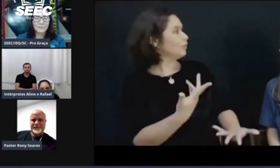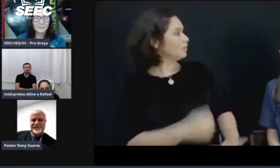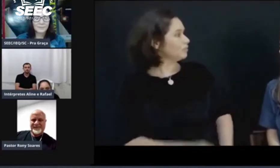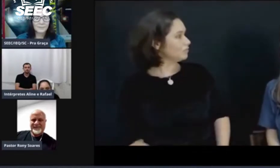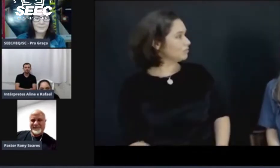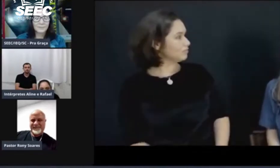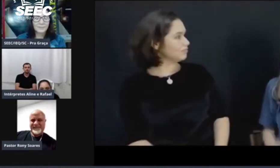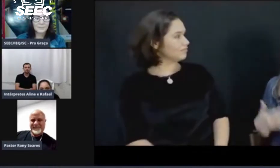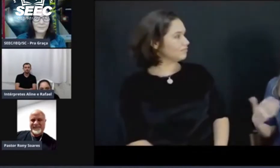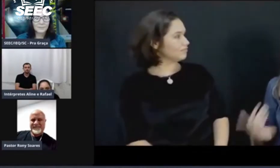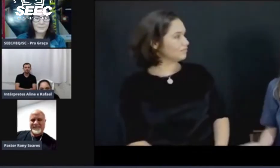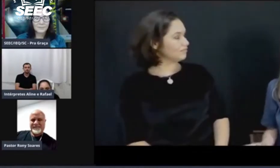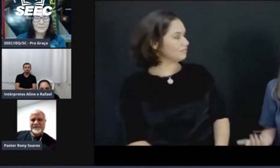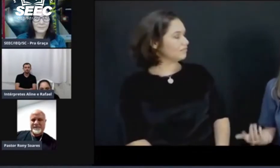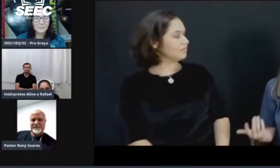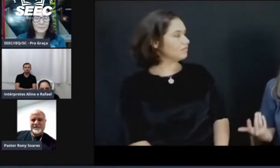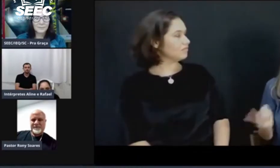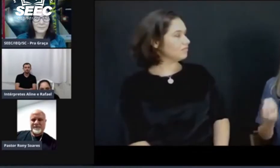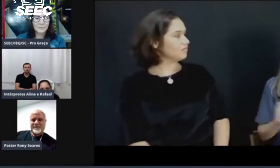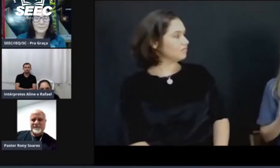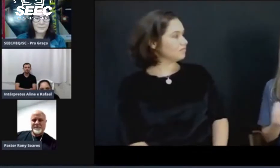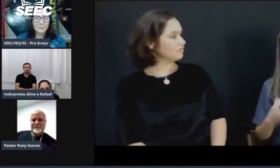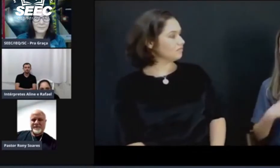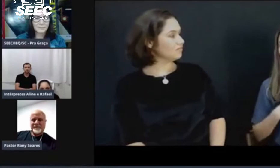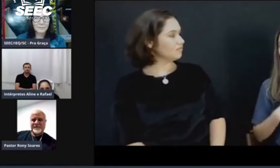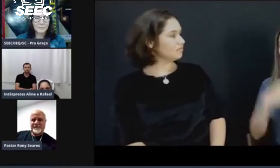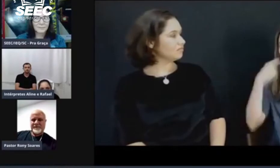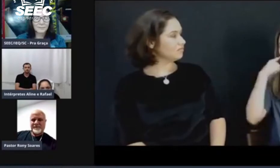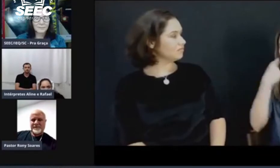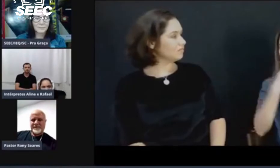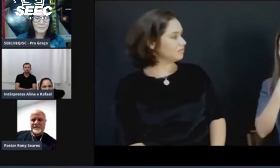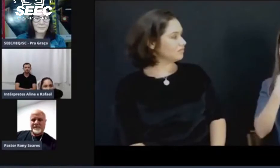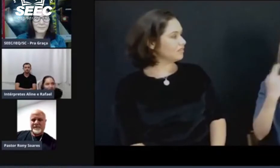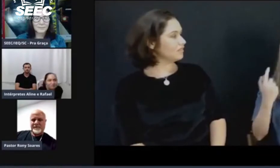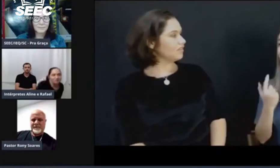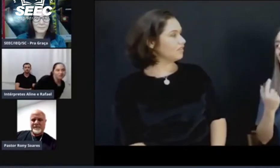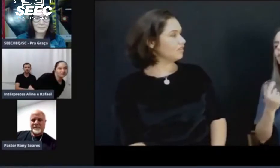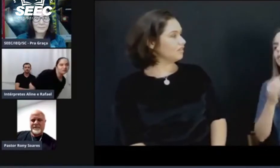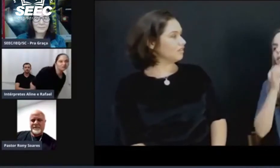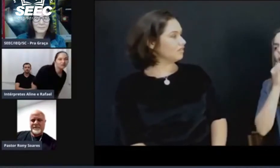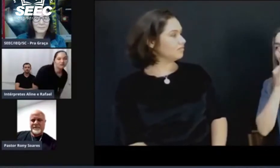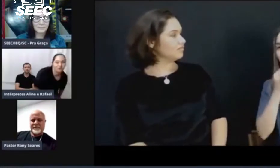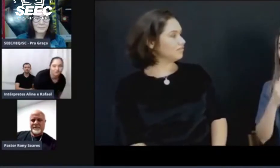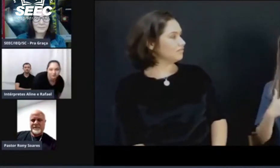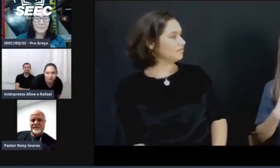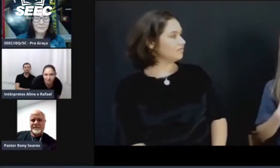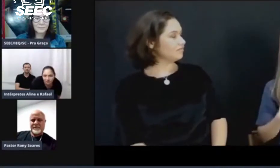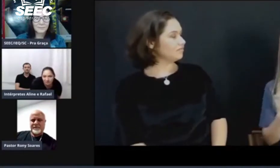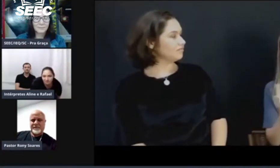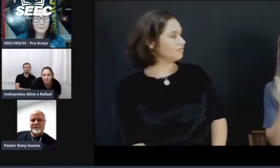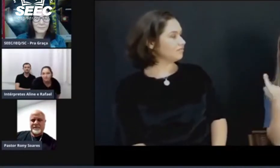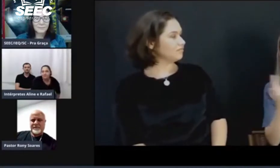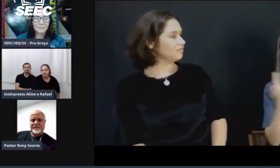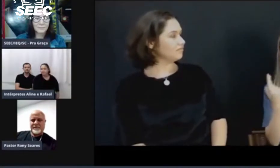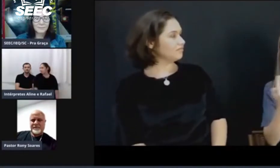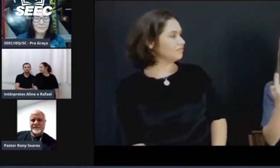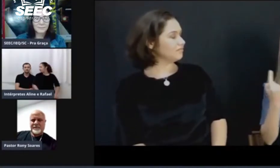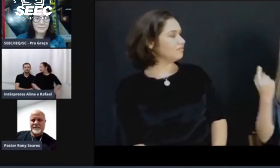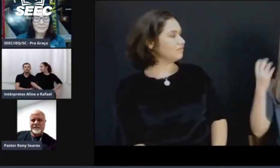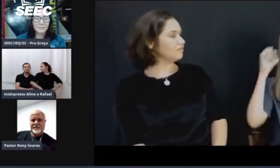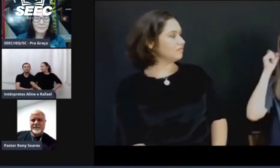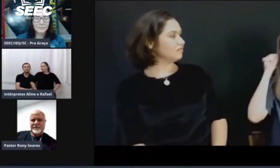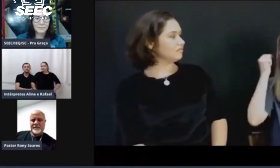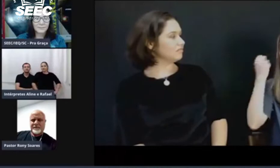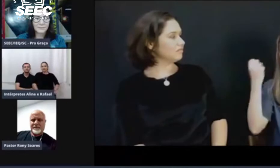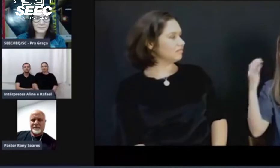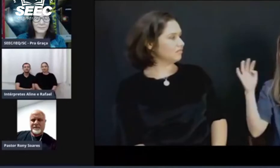é a sensação que o surdo tem? Então, quando o surdo chega na igreja e tem